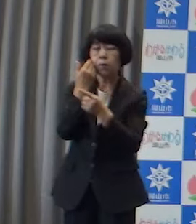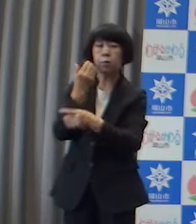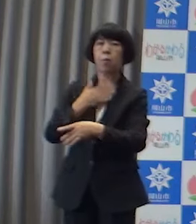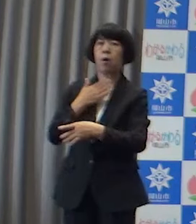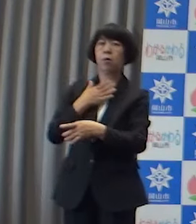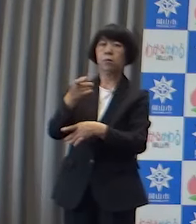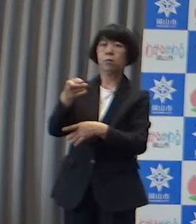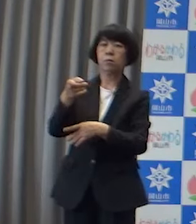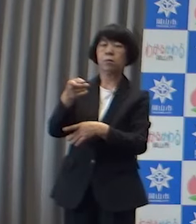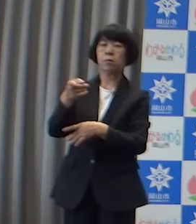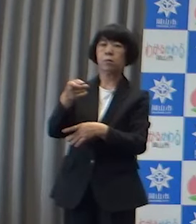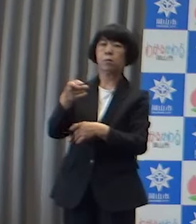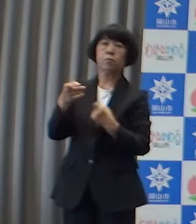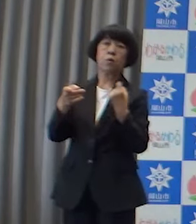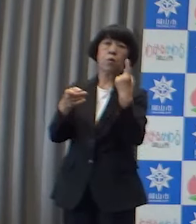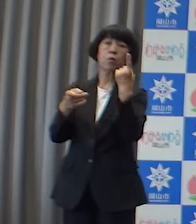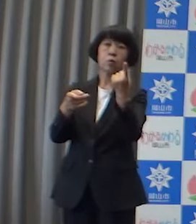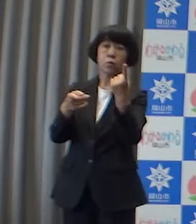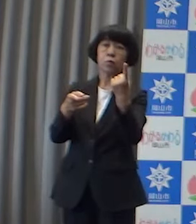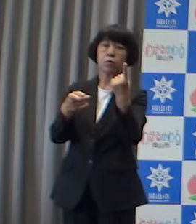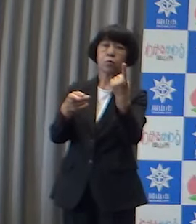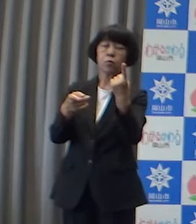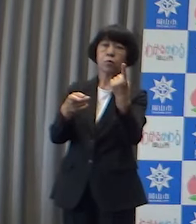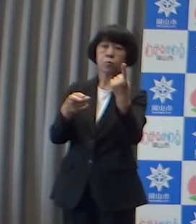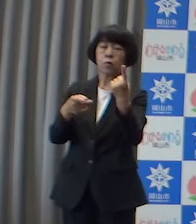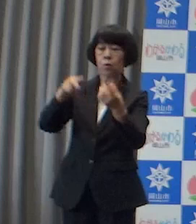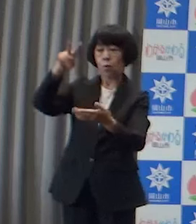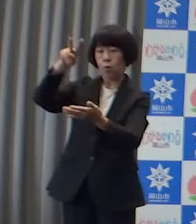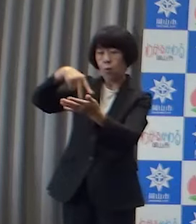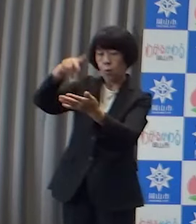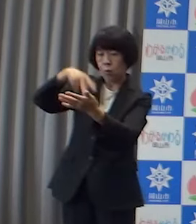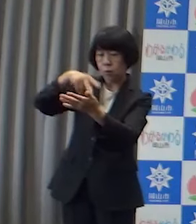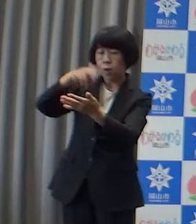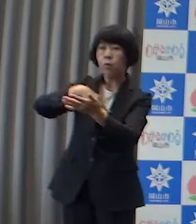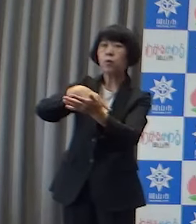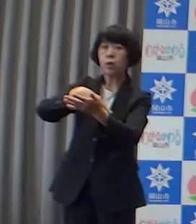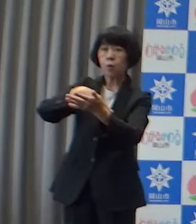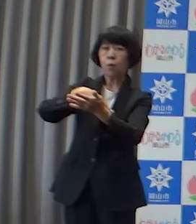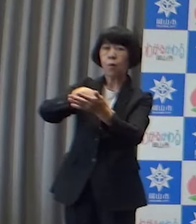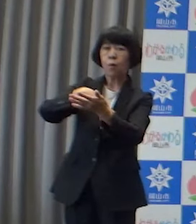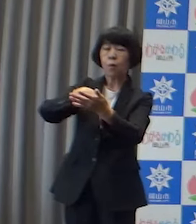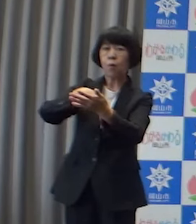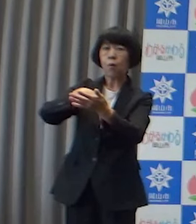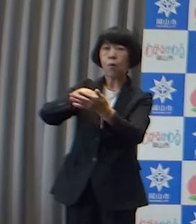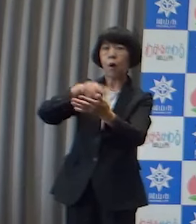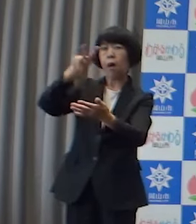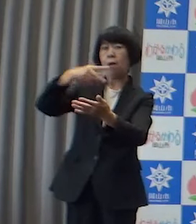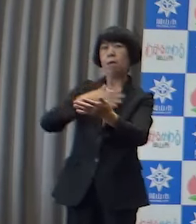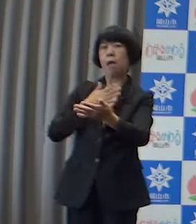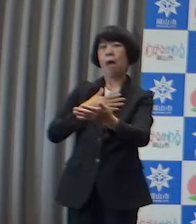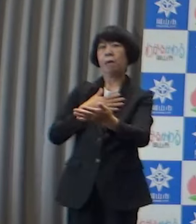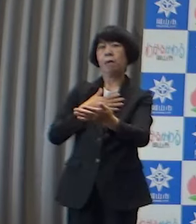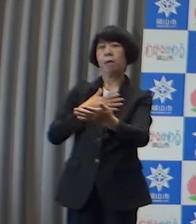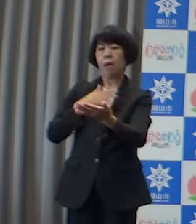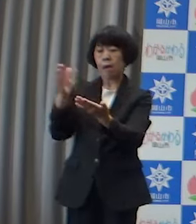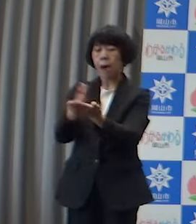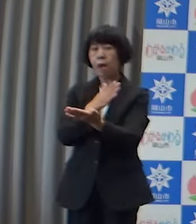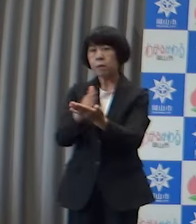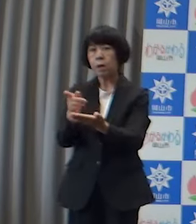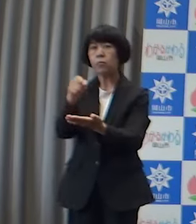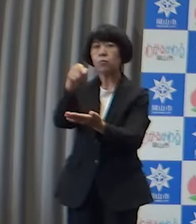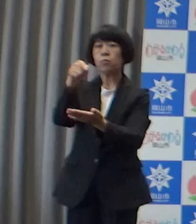ります。もう一つは今度は法律の解釈っていう話がある。最初のこの、